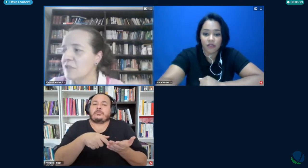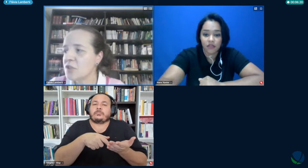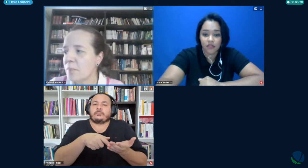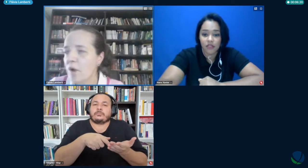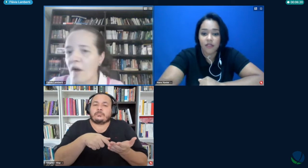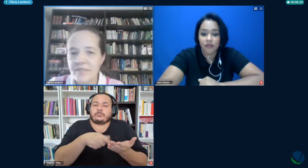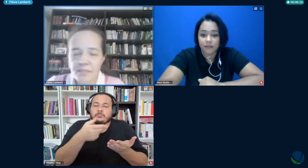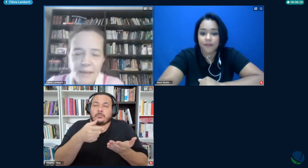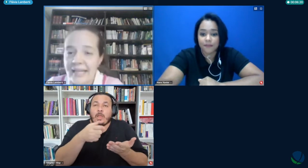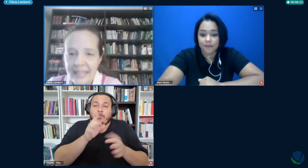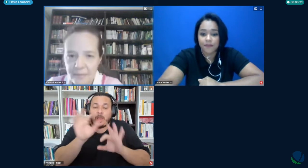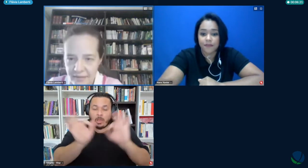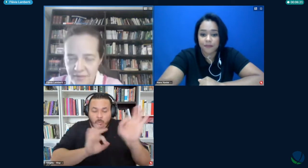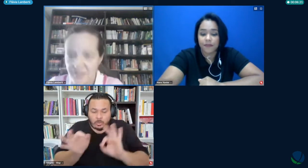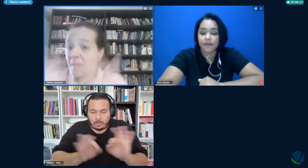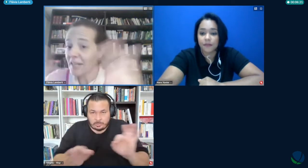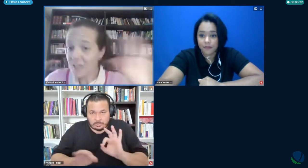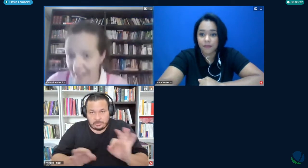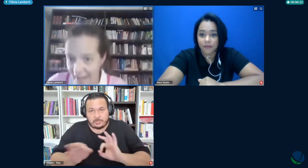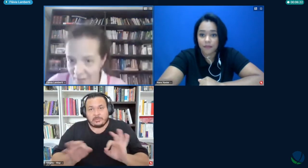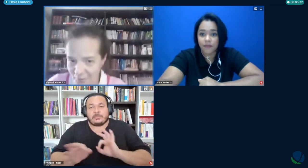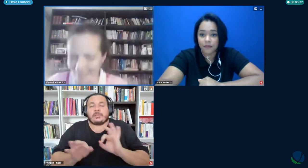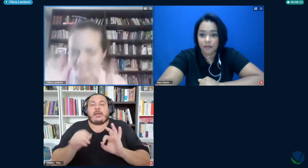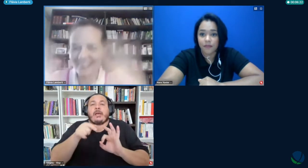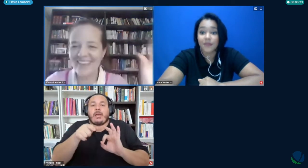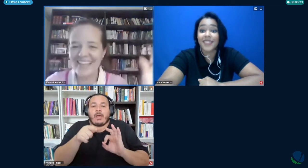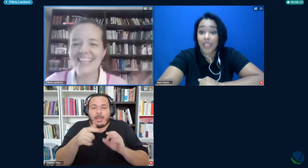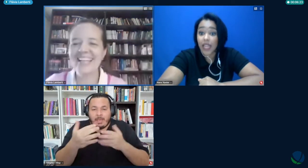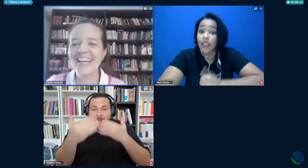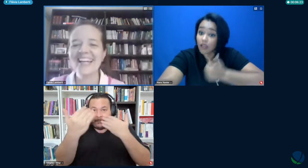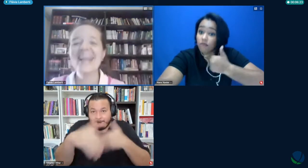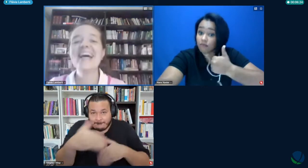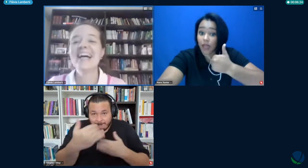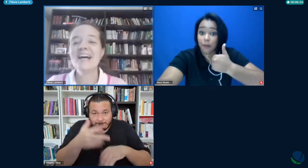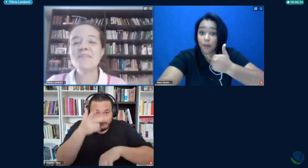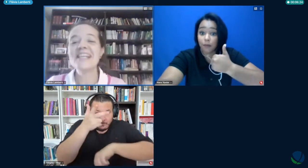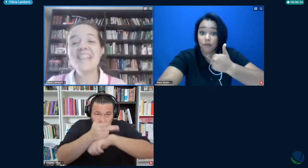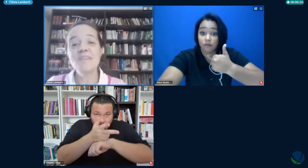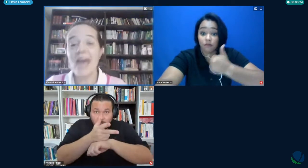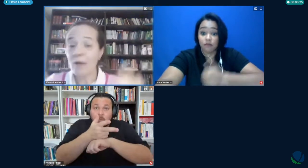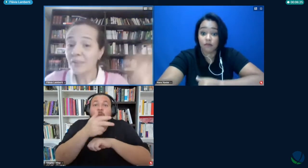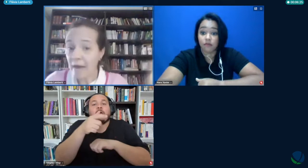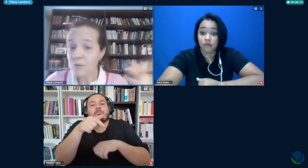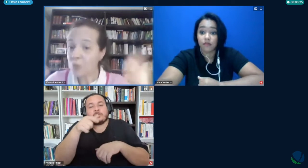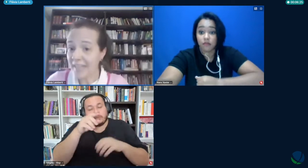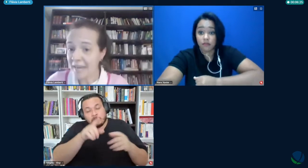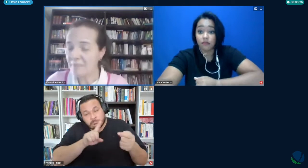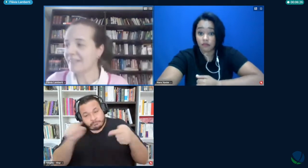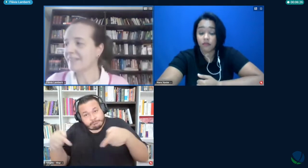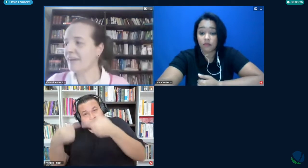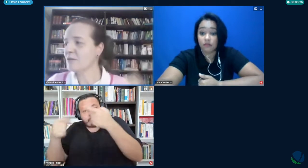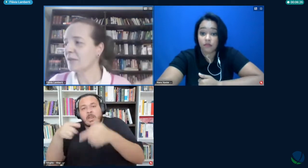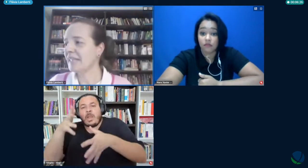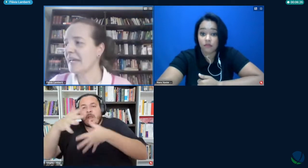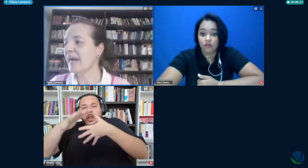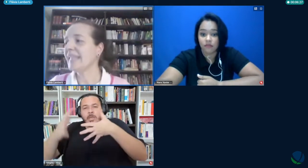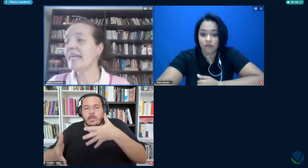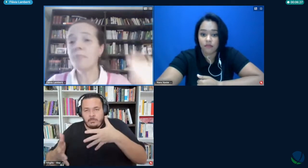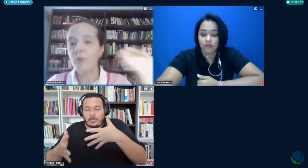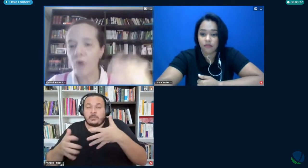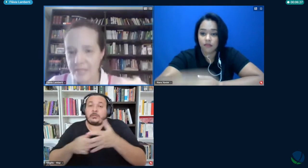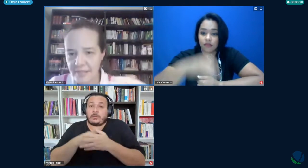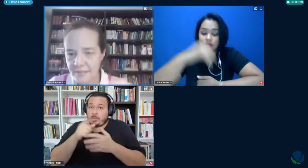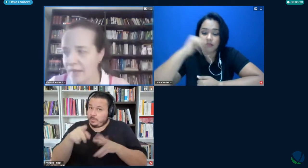de videoprovas para Libras, assim, bem genérico, bem genérico. Mas é o seu tema, né? O seu tema.